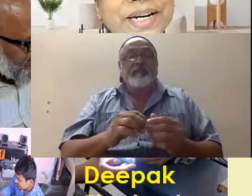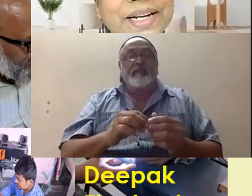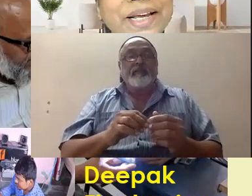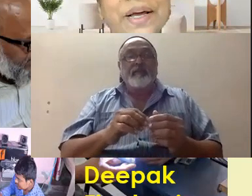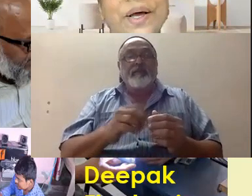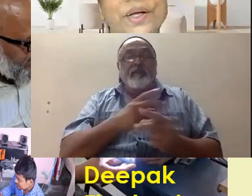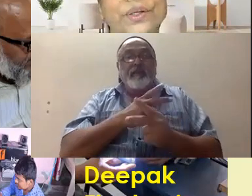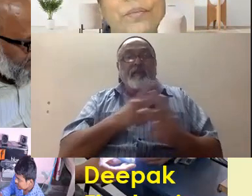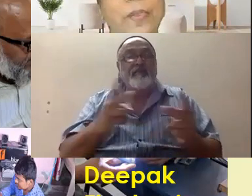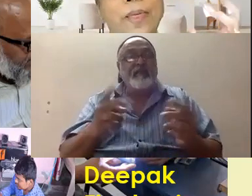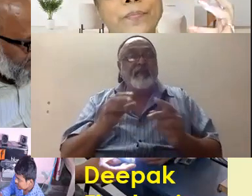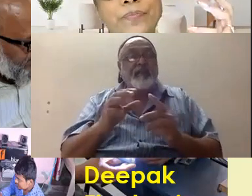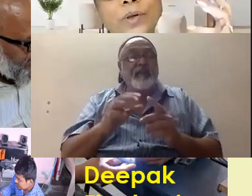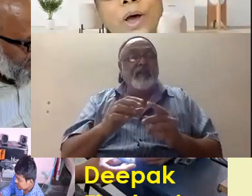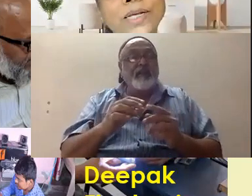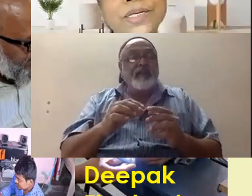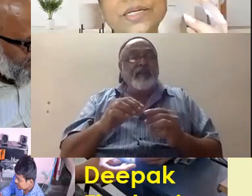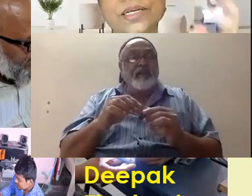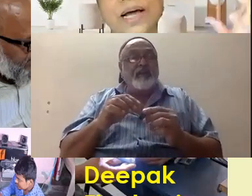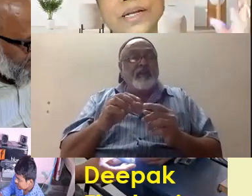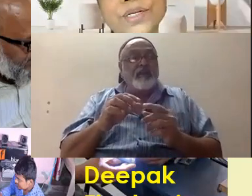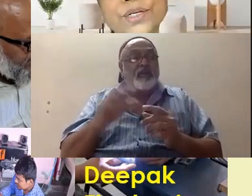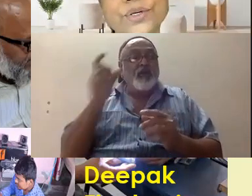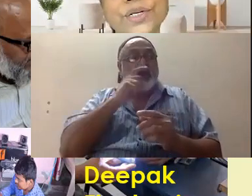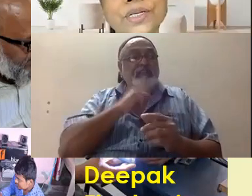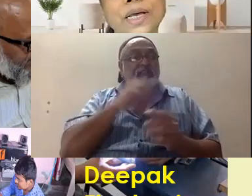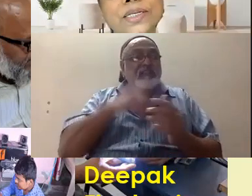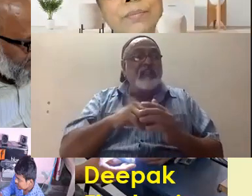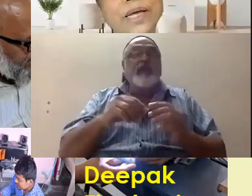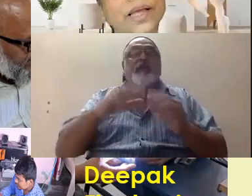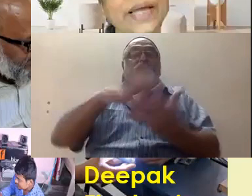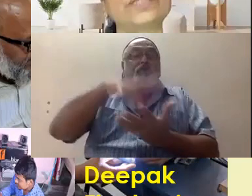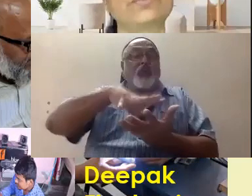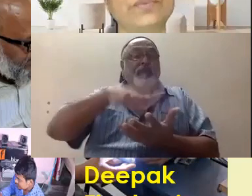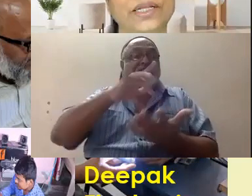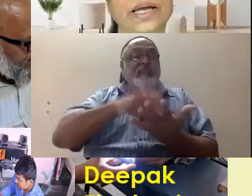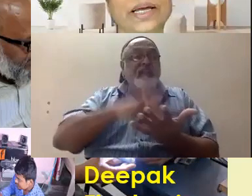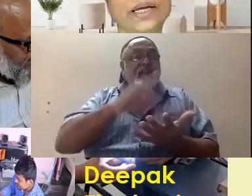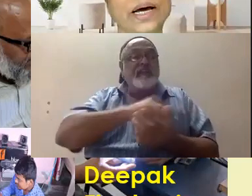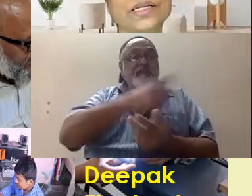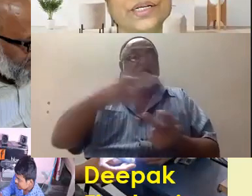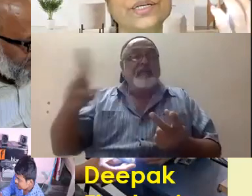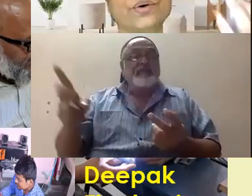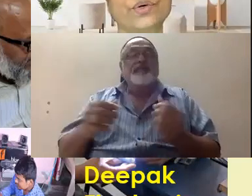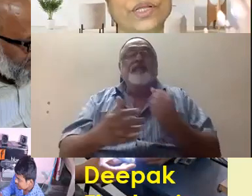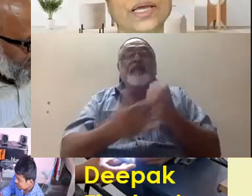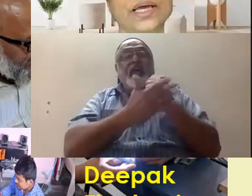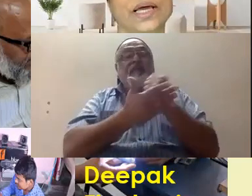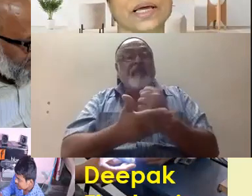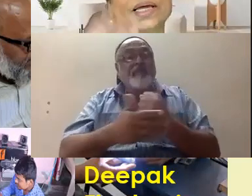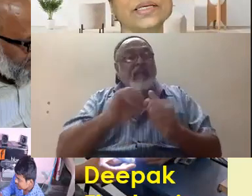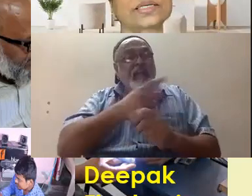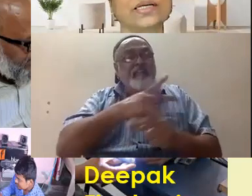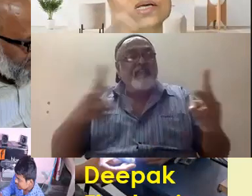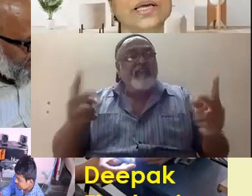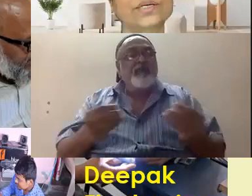डॉक्यूमेंटेशन सेंटर है. तो कॉलेजेस या इंस्टीट्यूशंस सबका दायित्व बनता है कि हर चीज को वो देखे